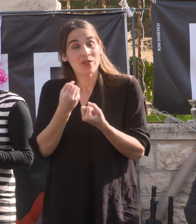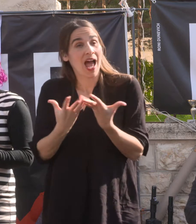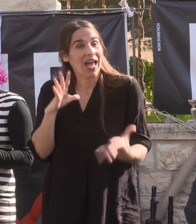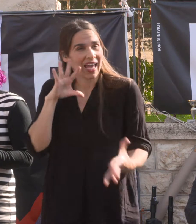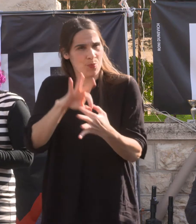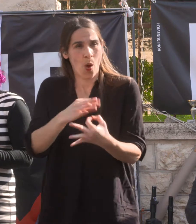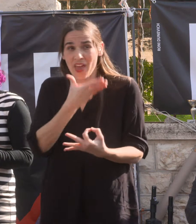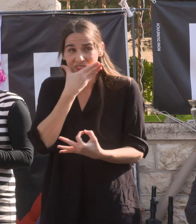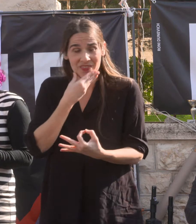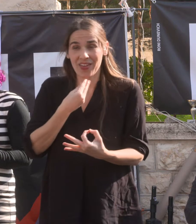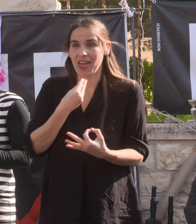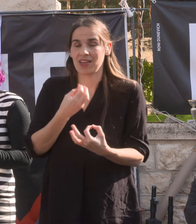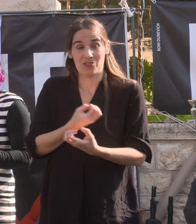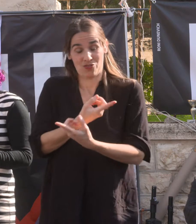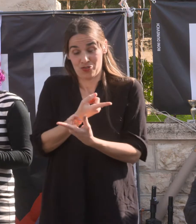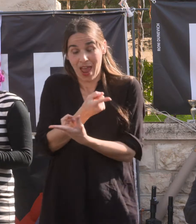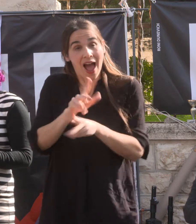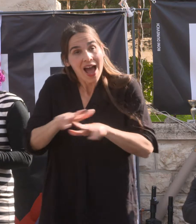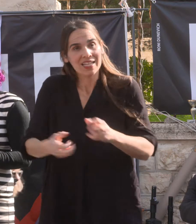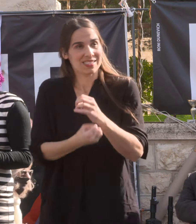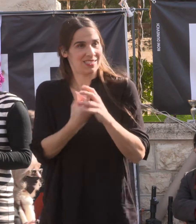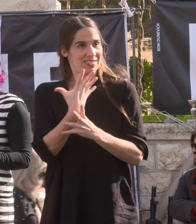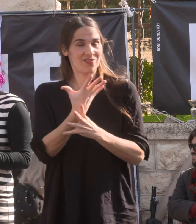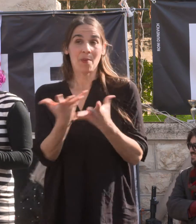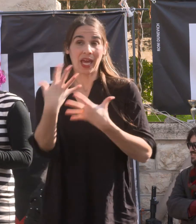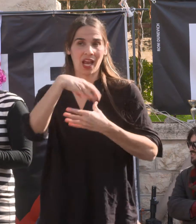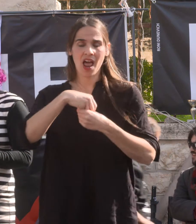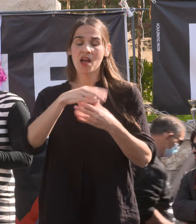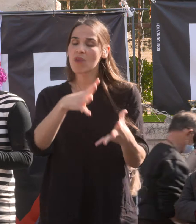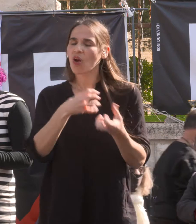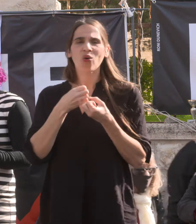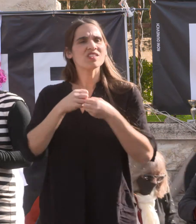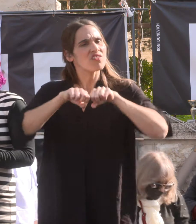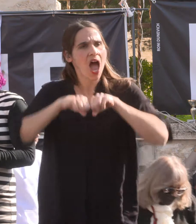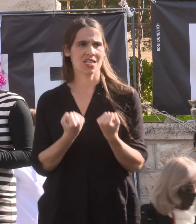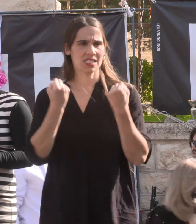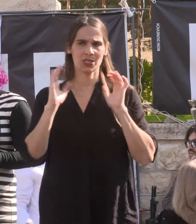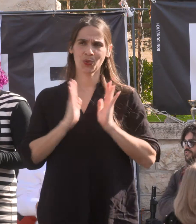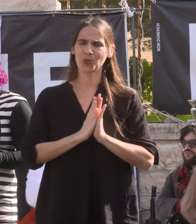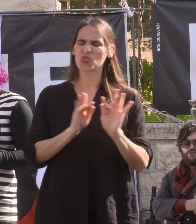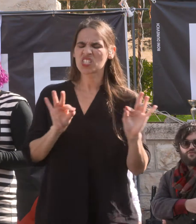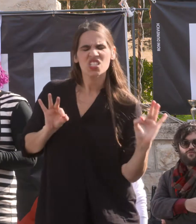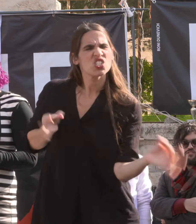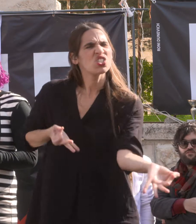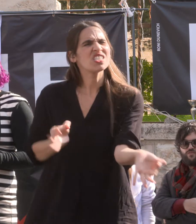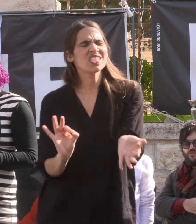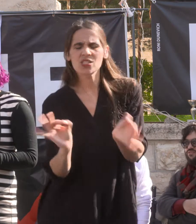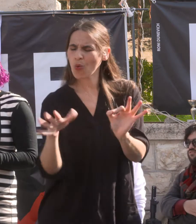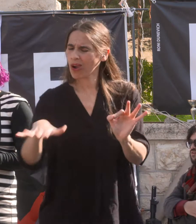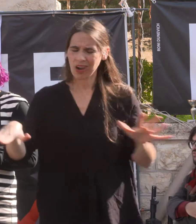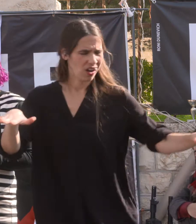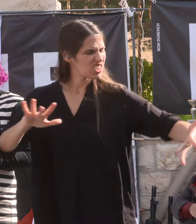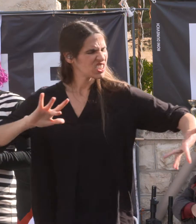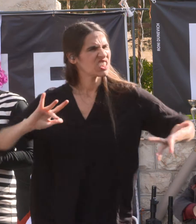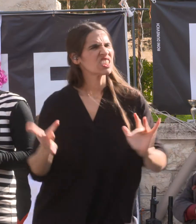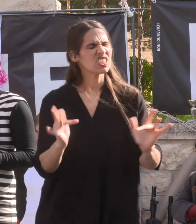הזאת שהארץ זו מסוגלת ליצור ולהכיל בתוכה, והרסו. שיסעו מגזר אחד